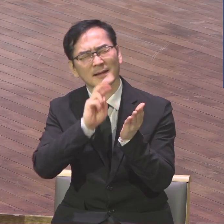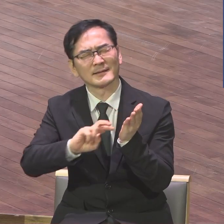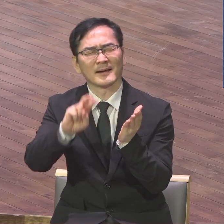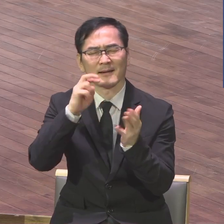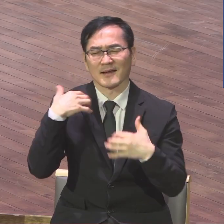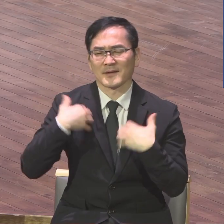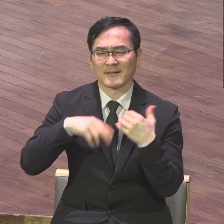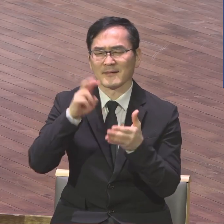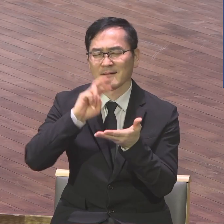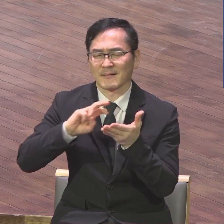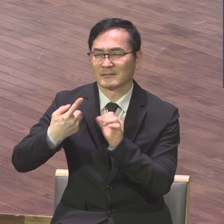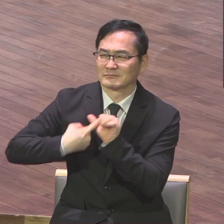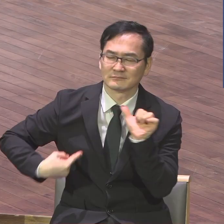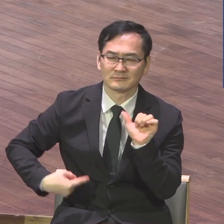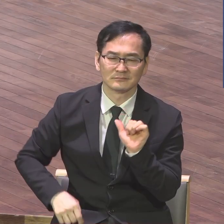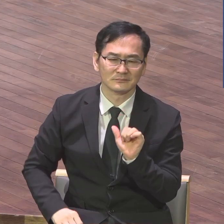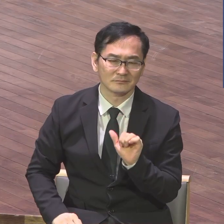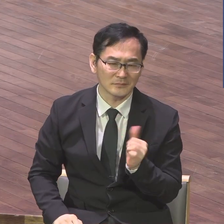때문입니다.